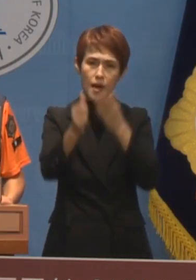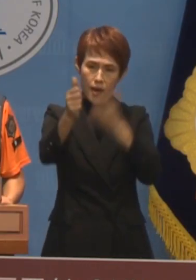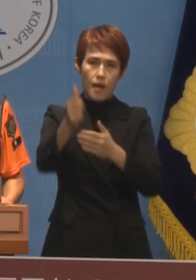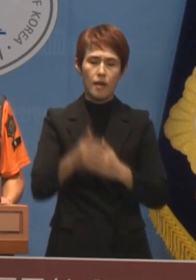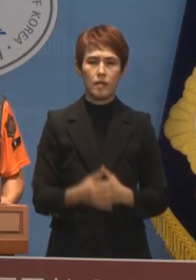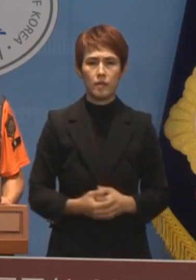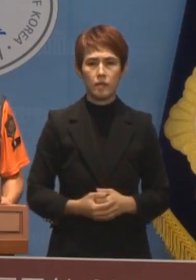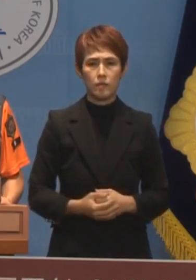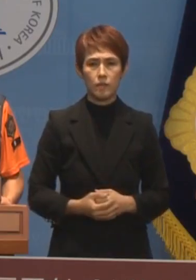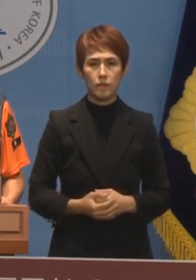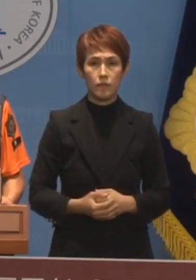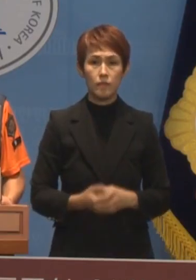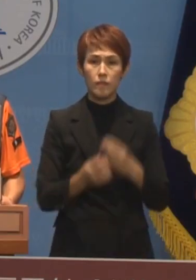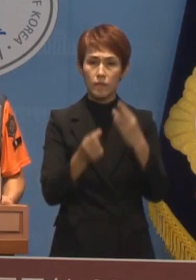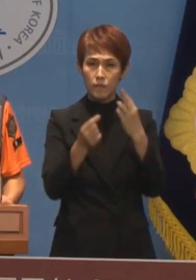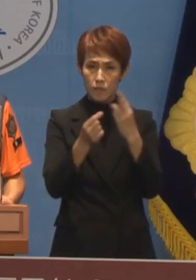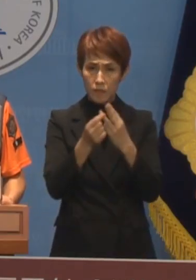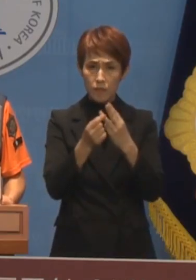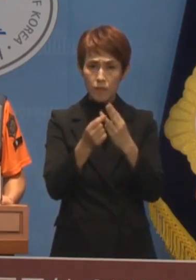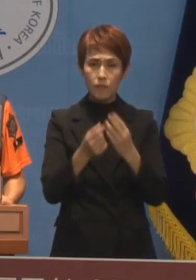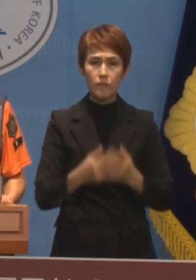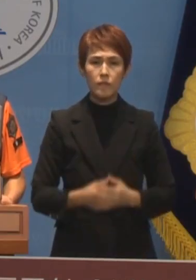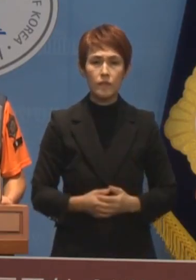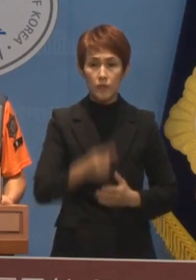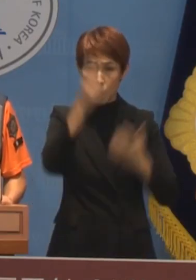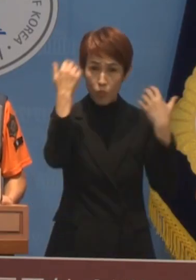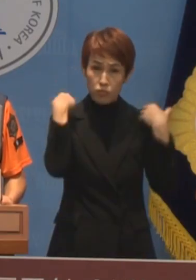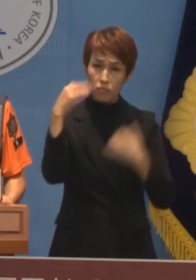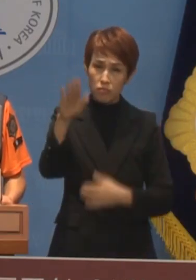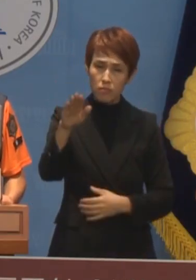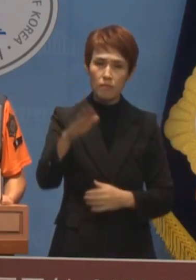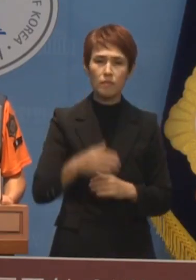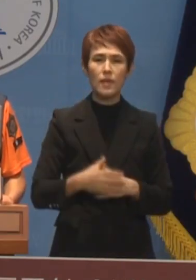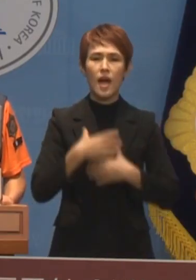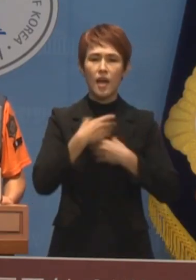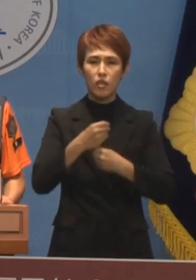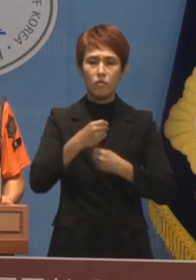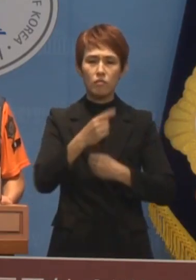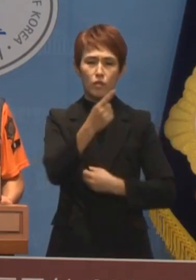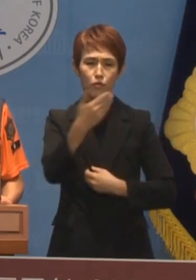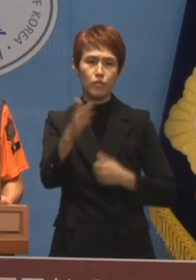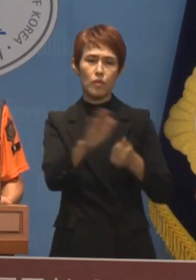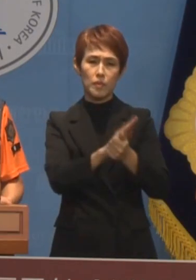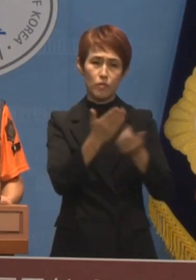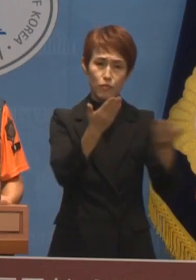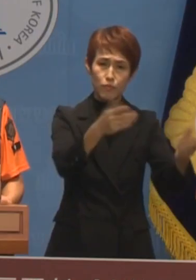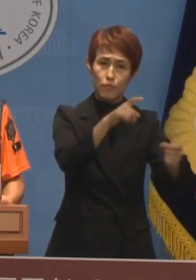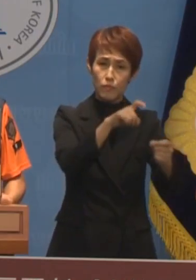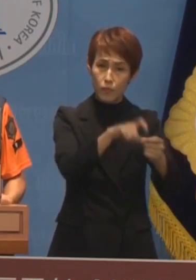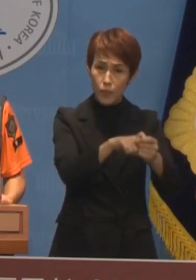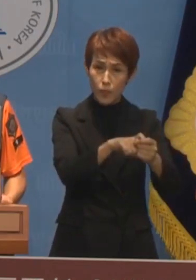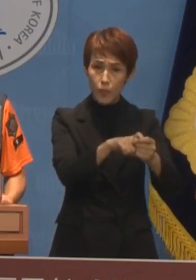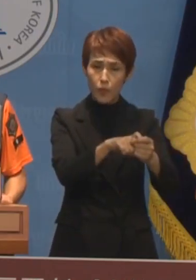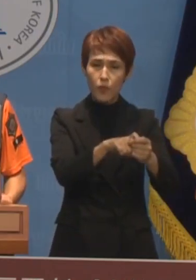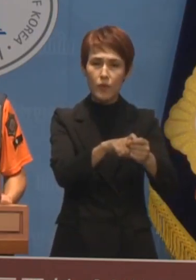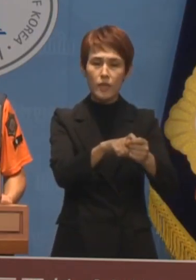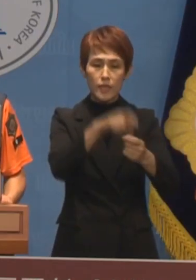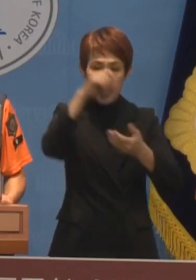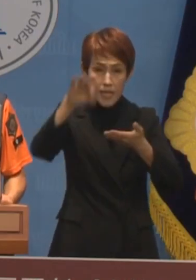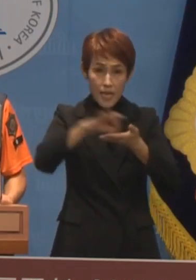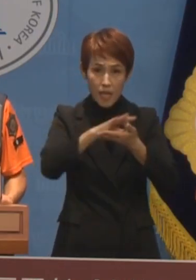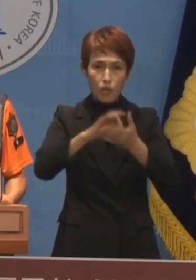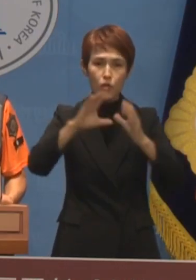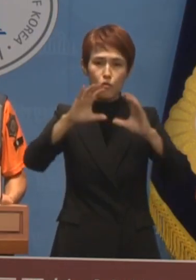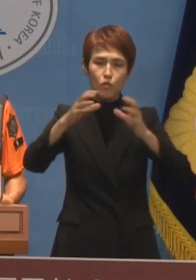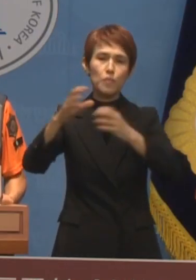마련하라. 셋째, 정부는 안정된 소방서비스 제공을 위해 소방 예산의 국비